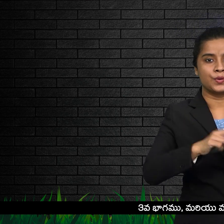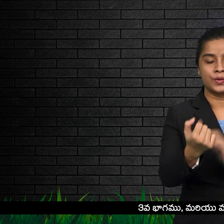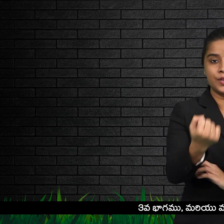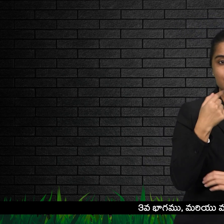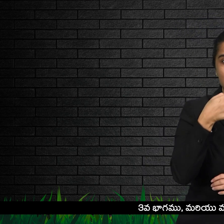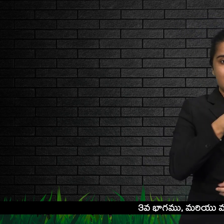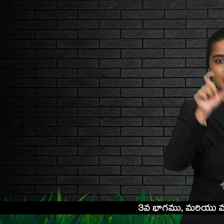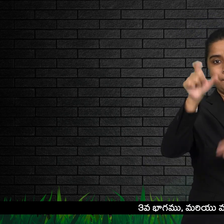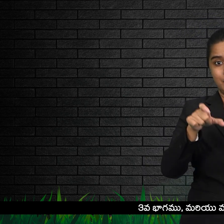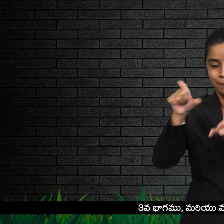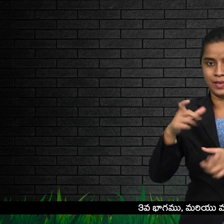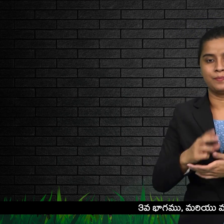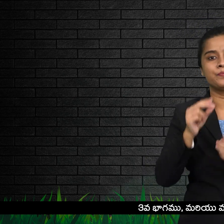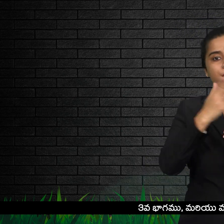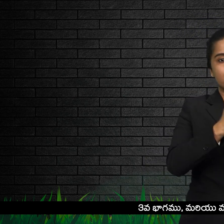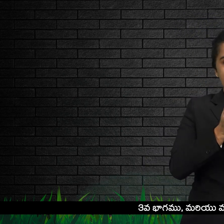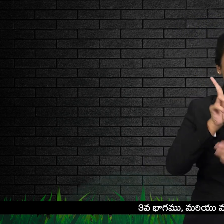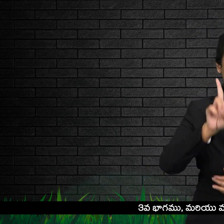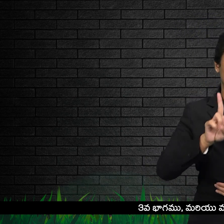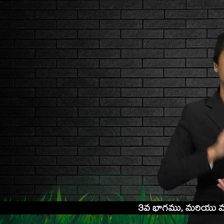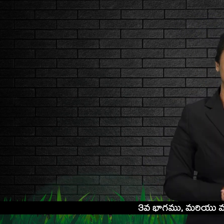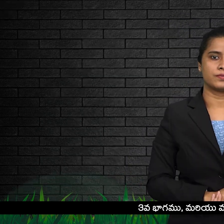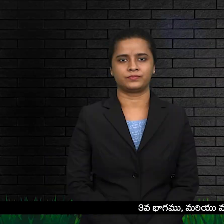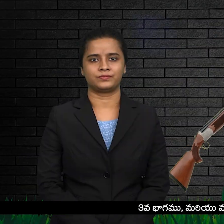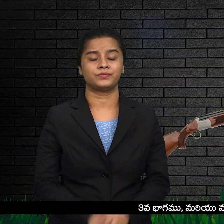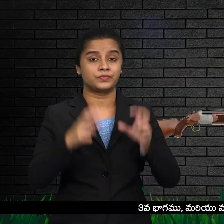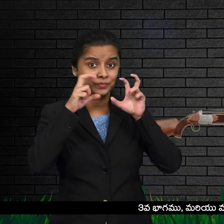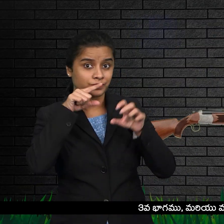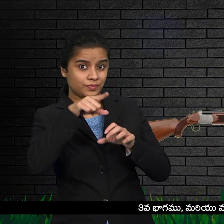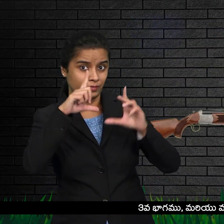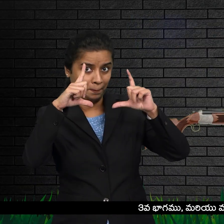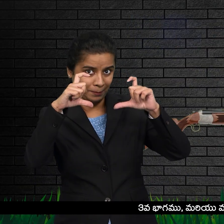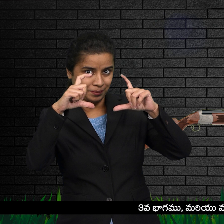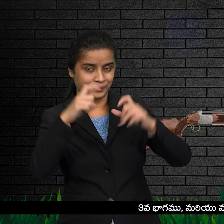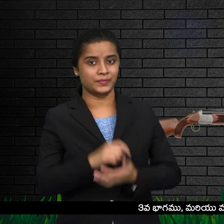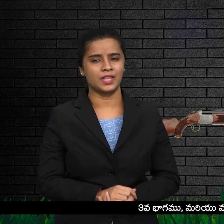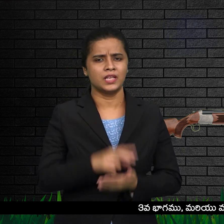3వ భాగం మరియు మానవులలో పోషణ 2వ భాగం.